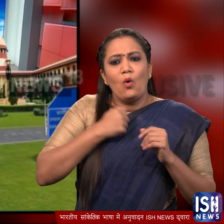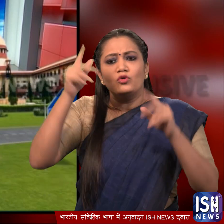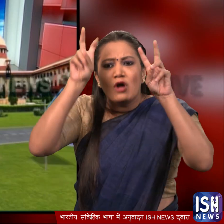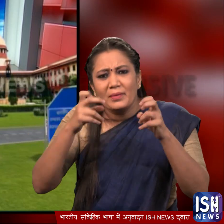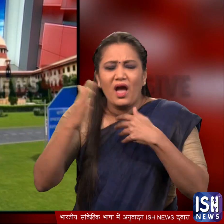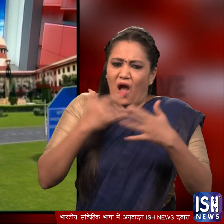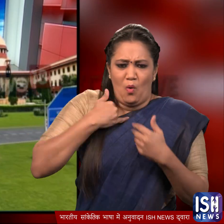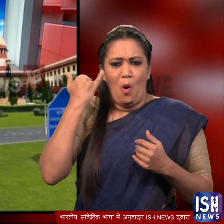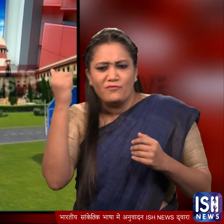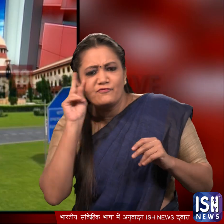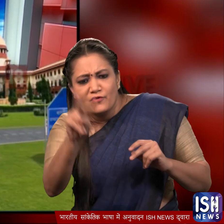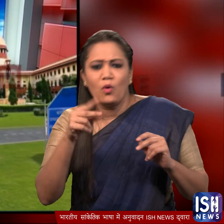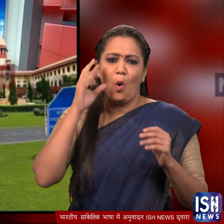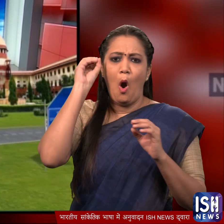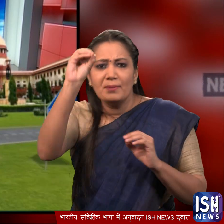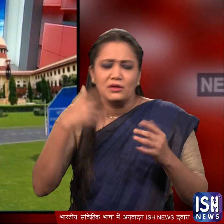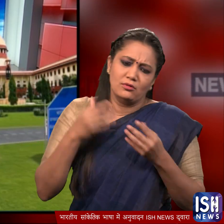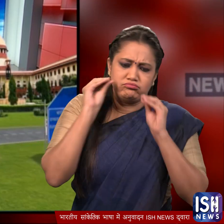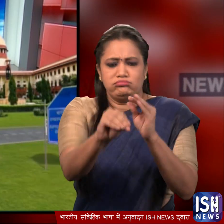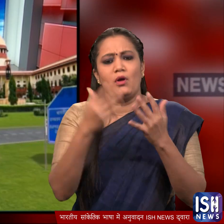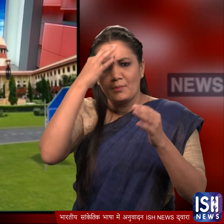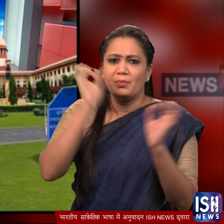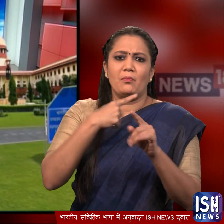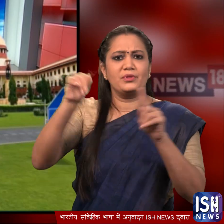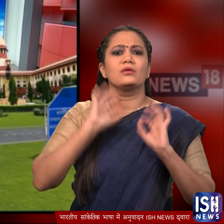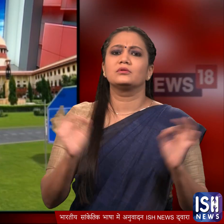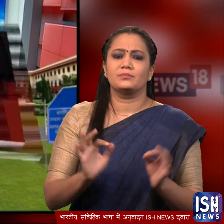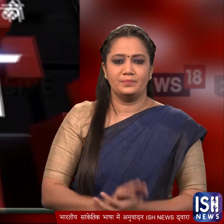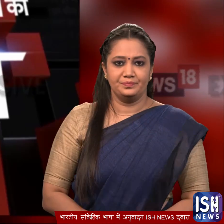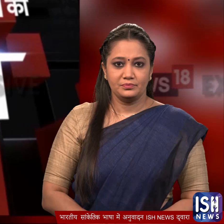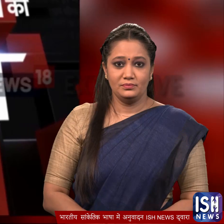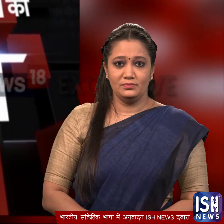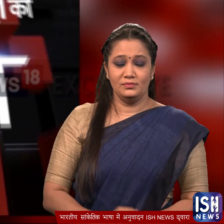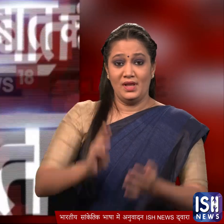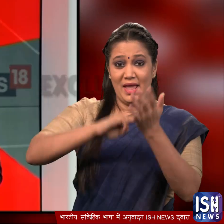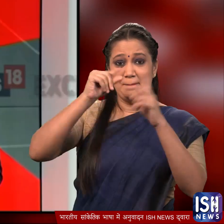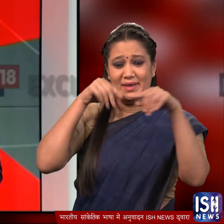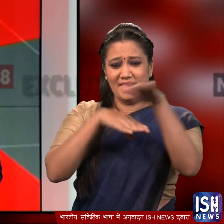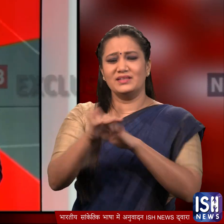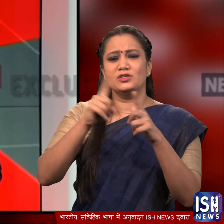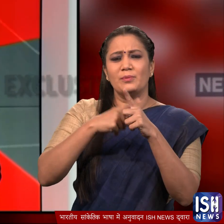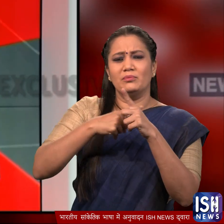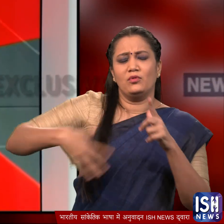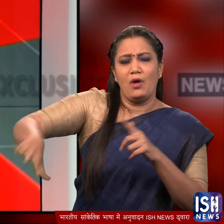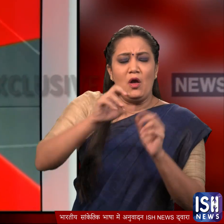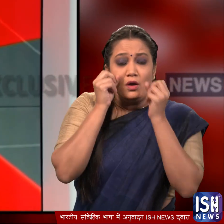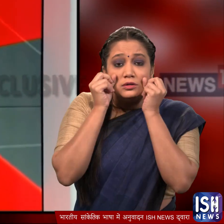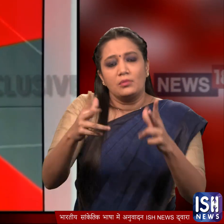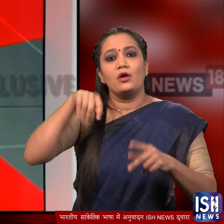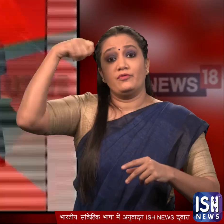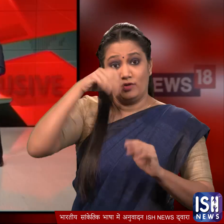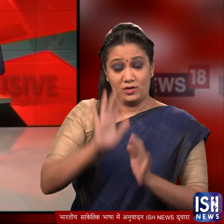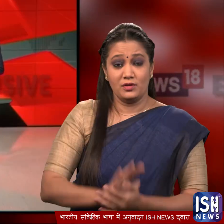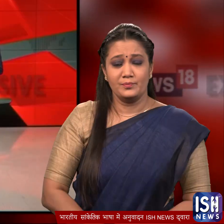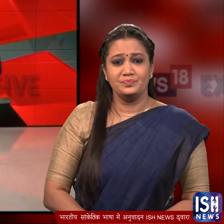कि किसी भी नीति पर आपत्ति जताने को देशद्रोह की श्रेणी में नहीं डाला जा सकता। मध्य प्रदेश के जबलपुर से एक डराने